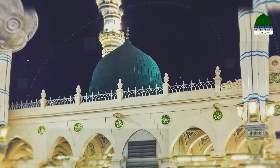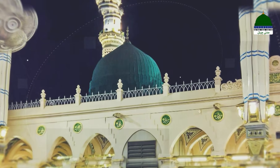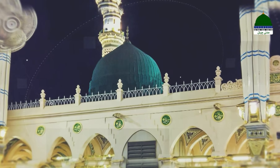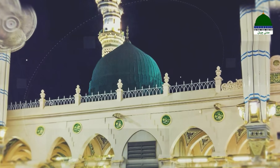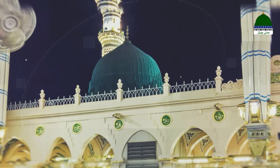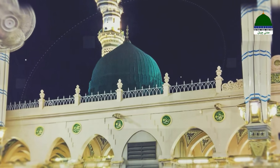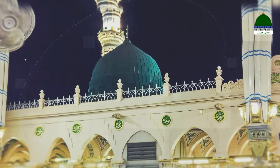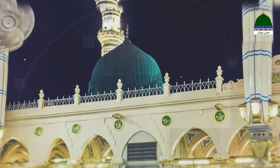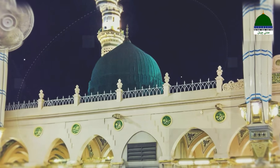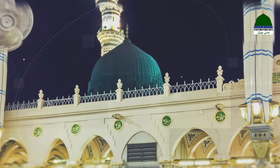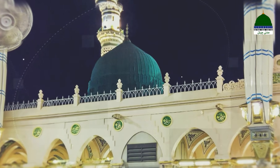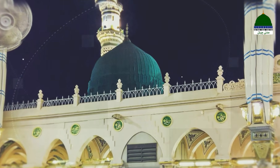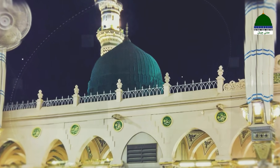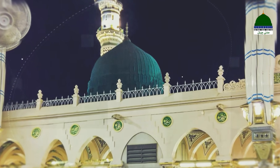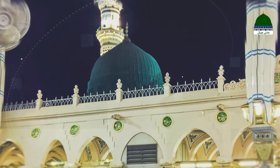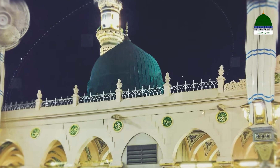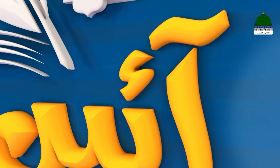الحبیب۔